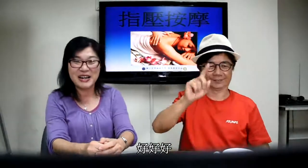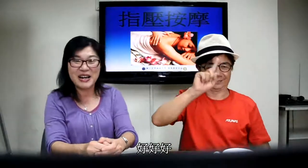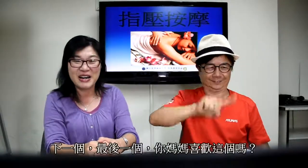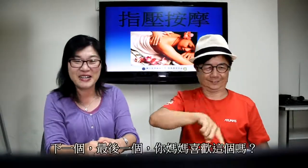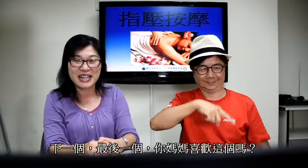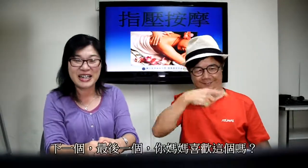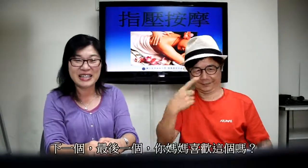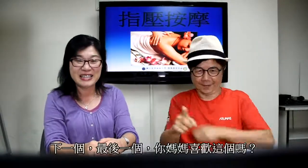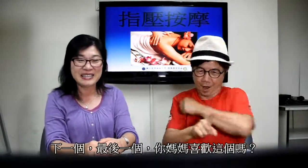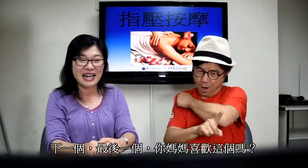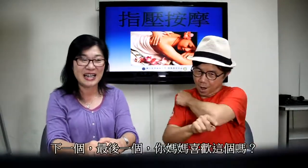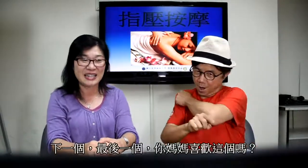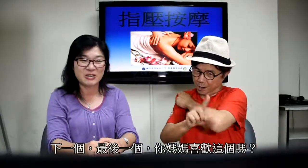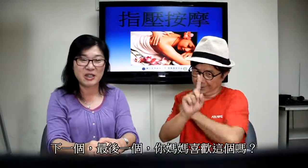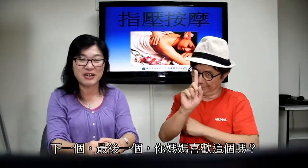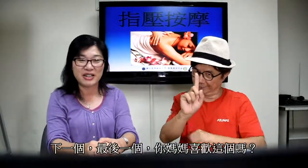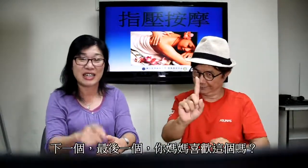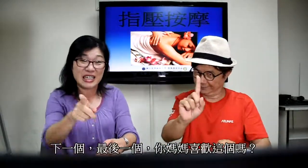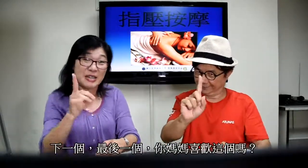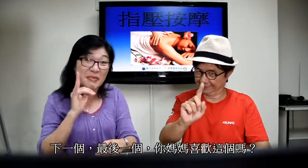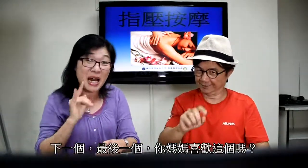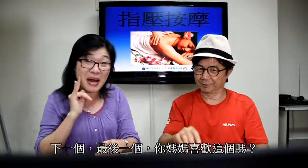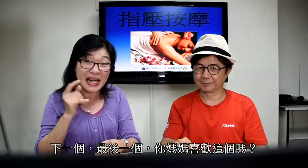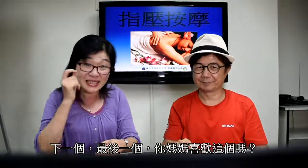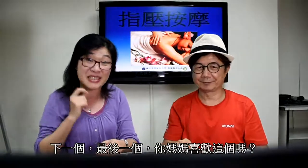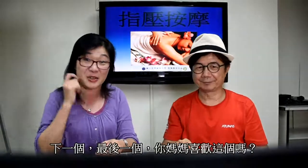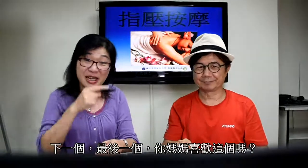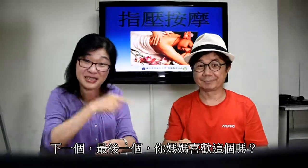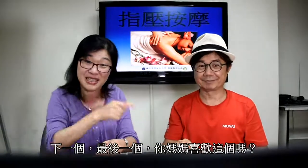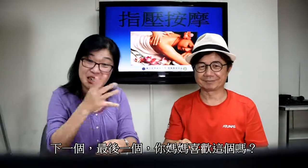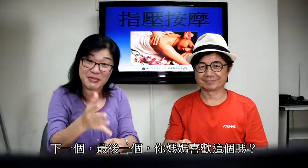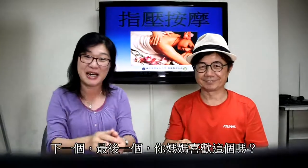好，好 ，OK， 下一个，最后一个，你妈妈喜欢这个吗？